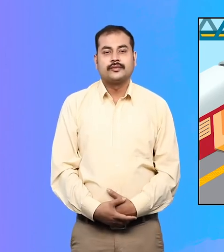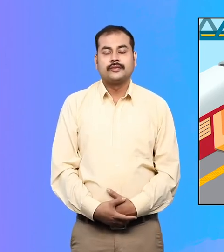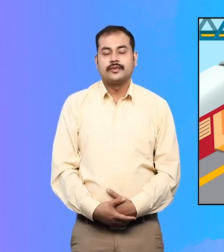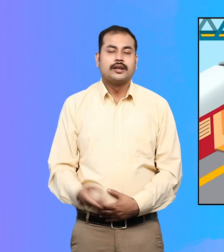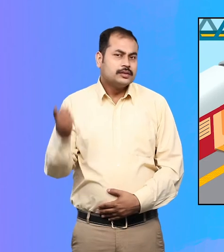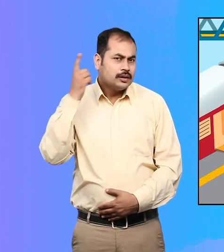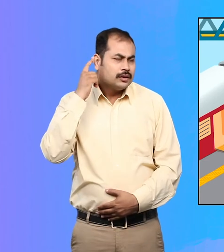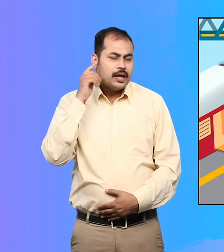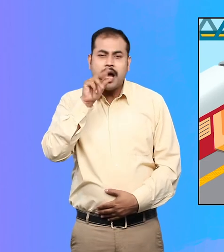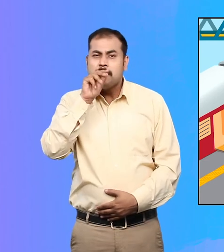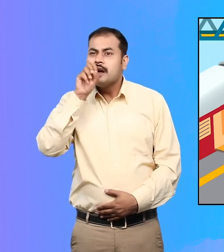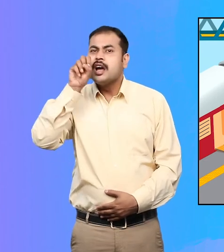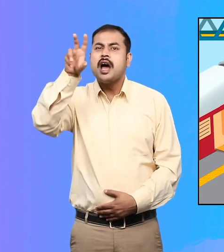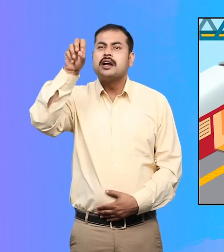ऑडियो की घोषणा